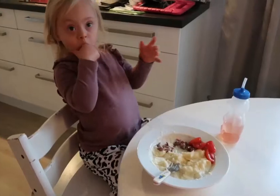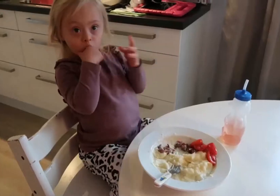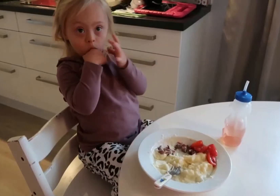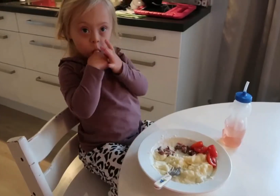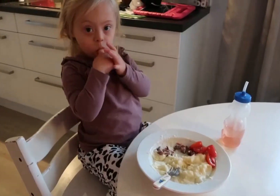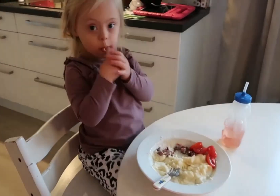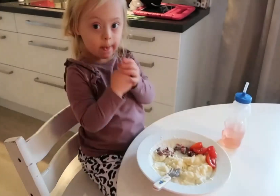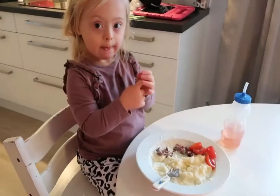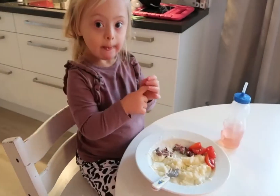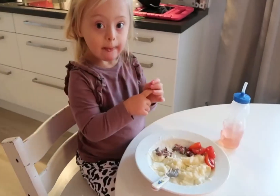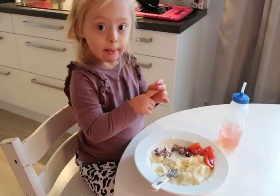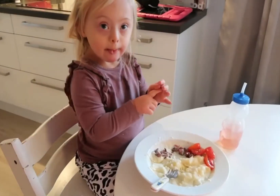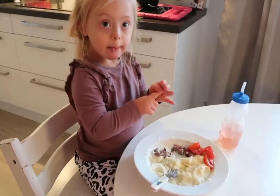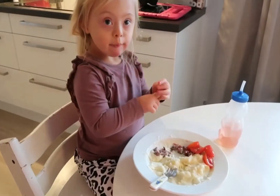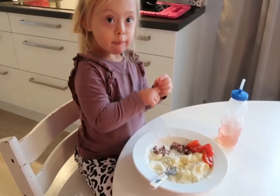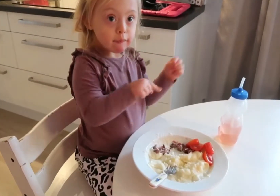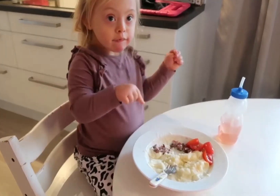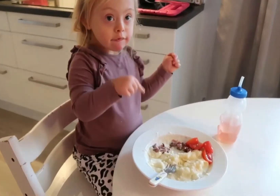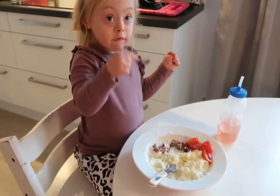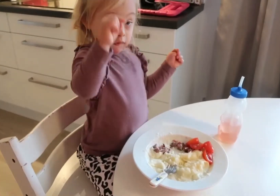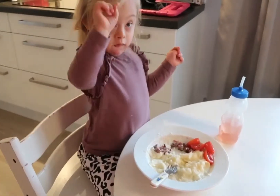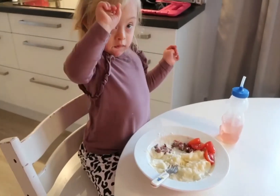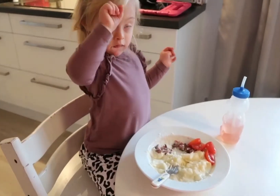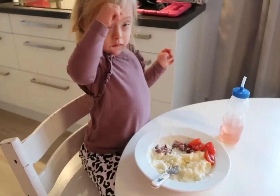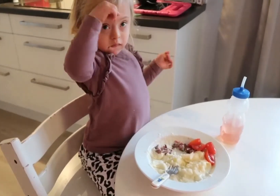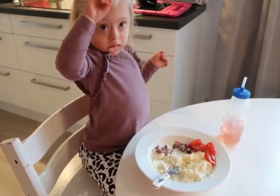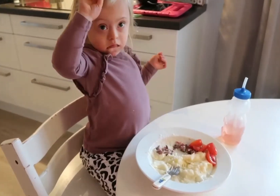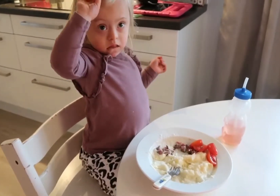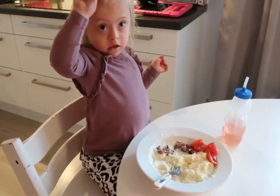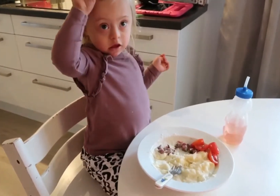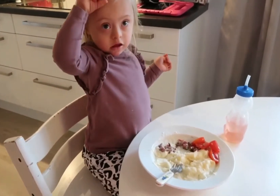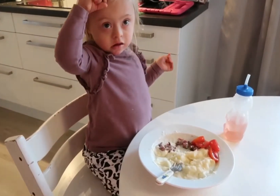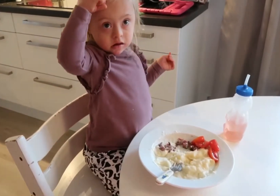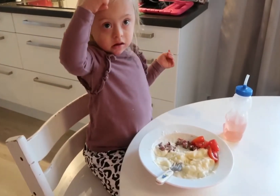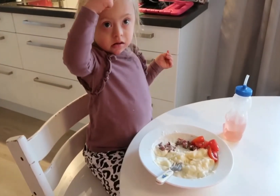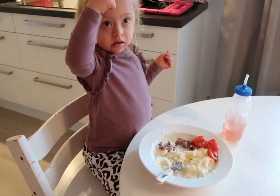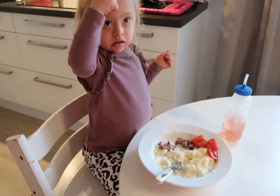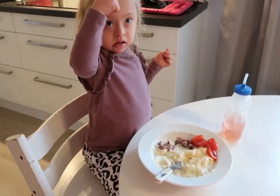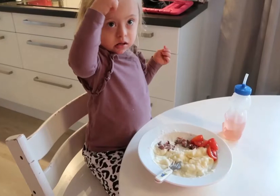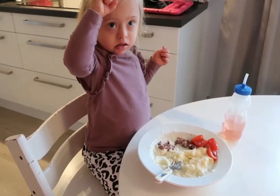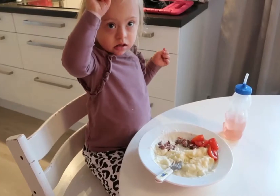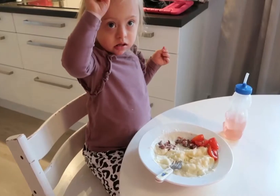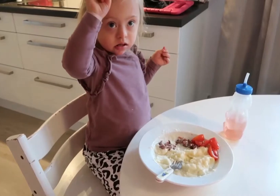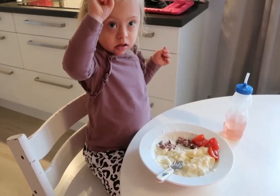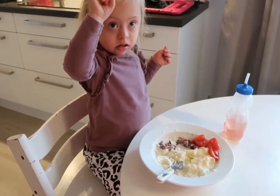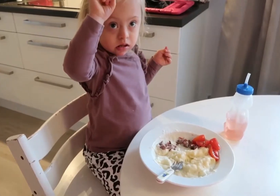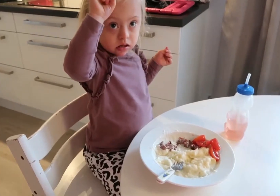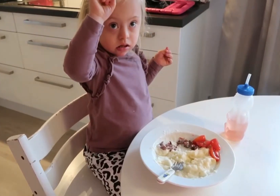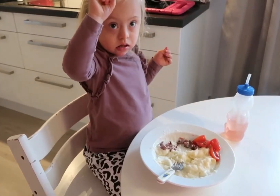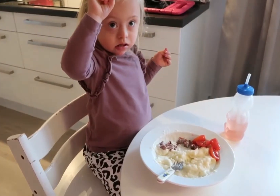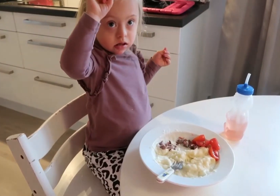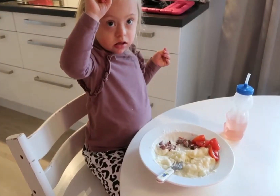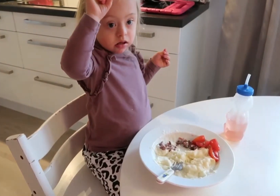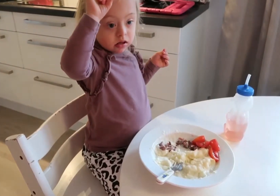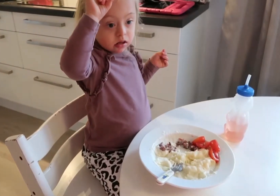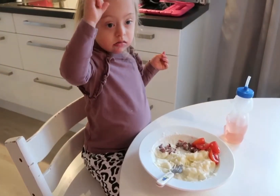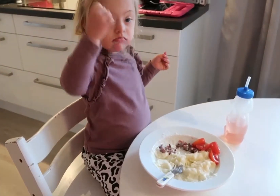Och du äter tomater, ja precis. Och så äter du kött. Och så äter du... Vad äter du mer? Vad har du mer på